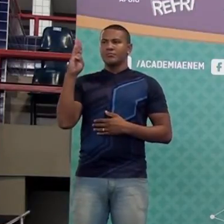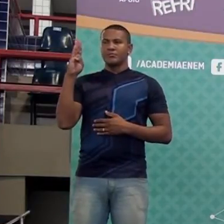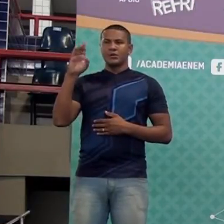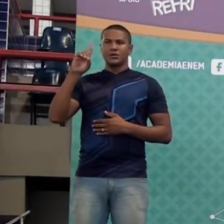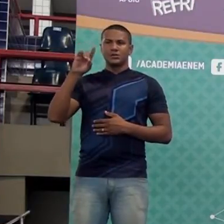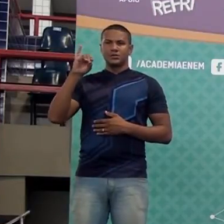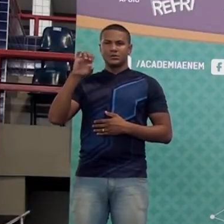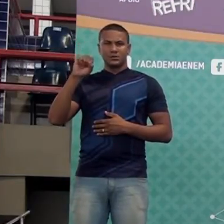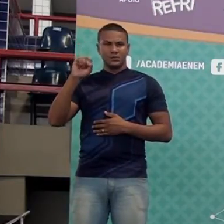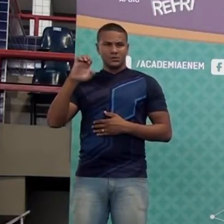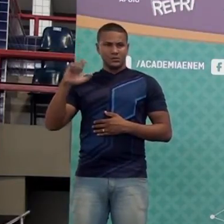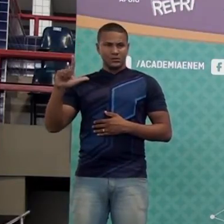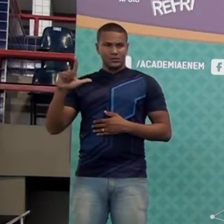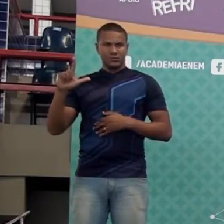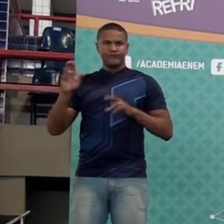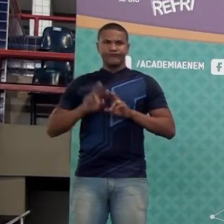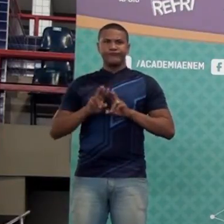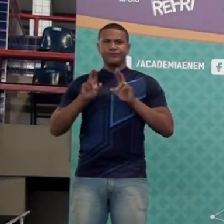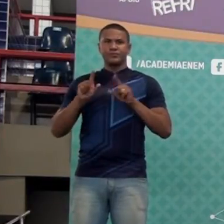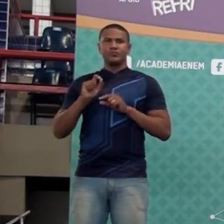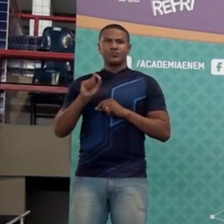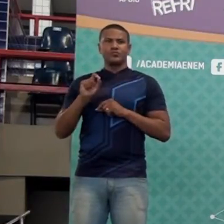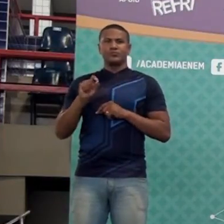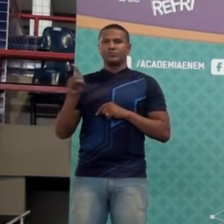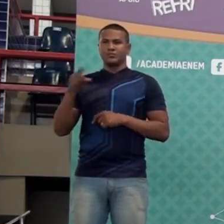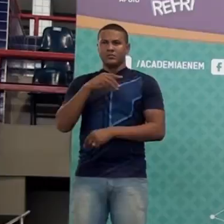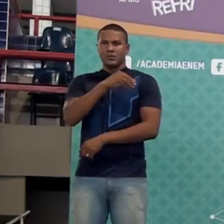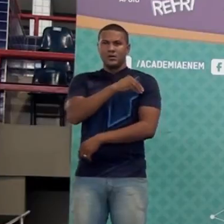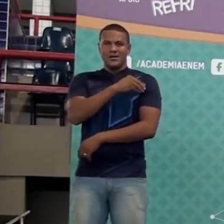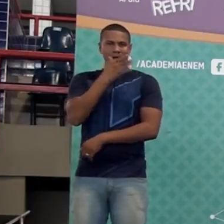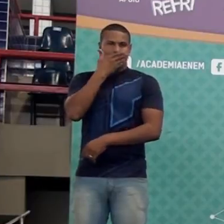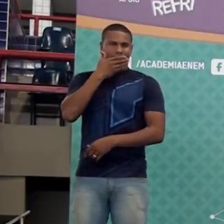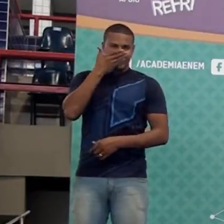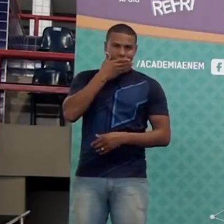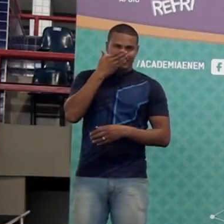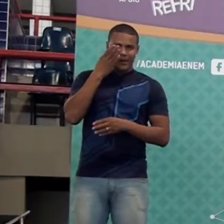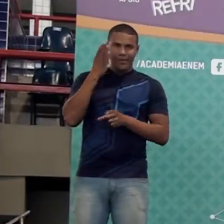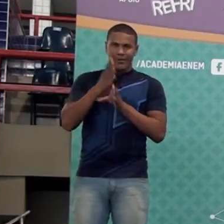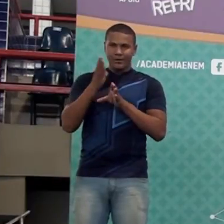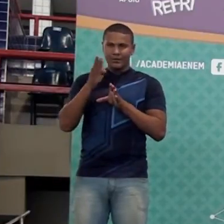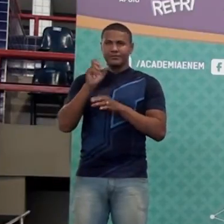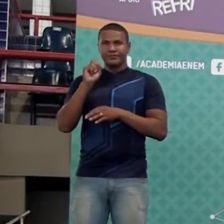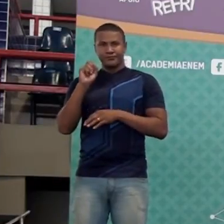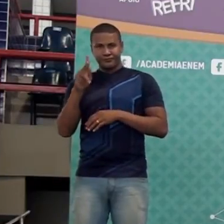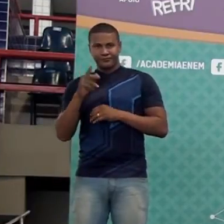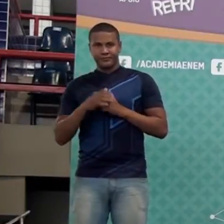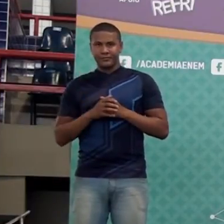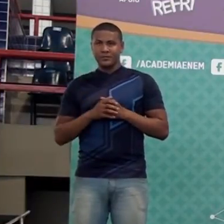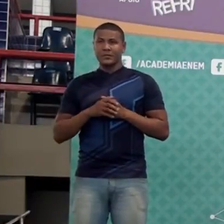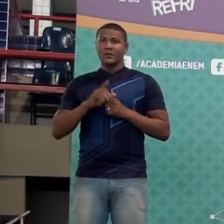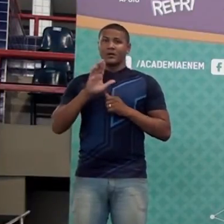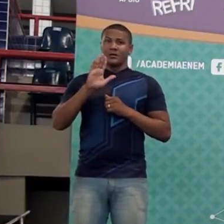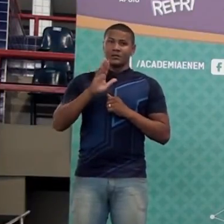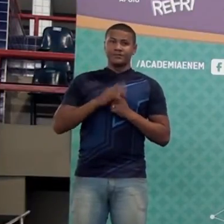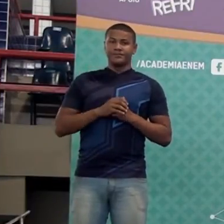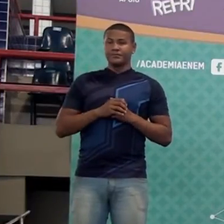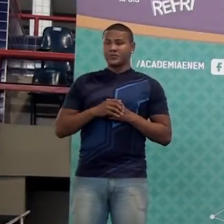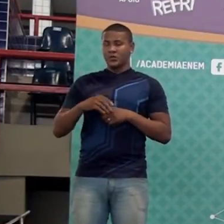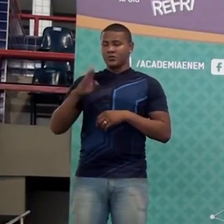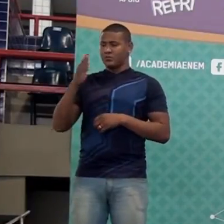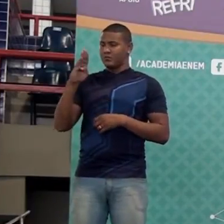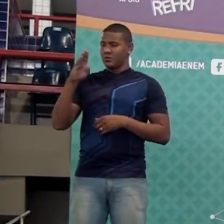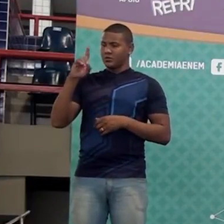que vem do açúcar, o biodiesel vem a partir de óleos vegetais. Quais são as principais